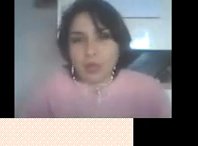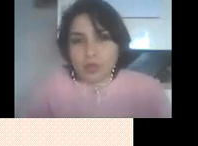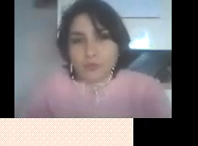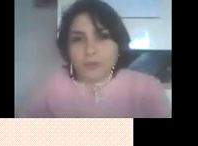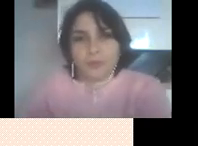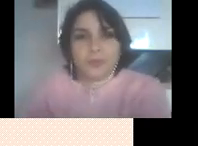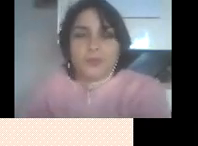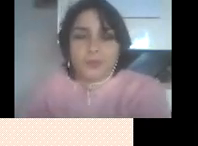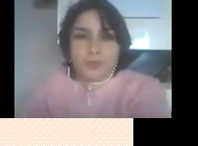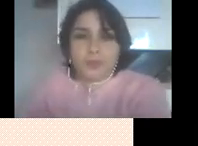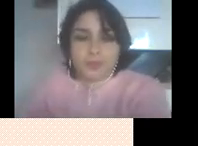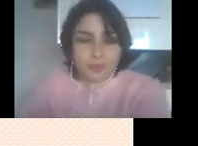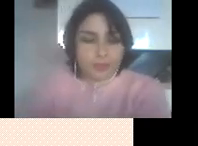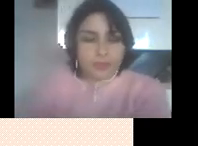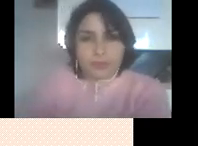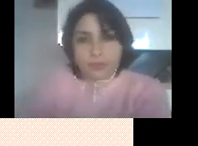seguimos.